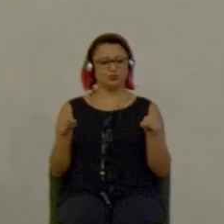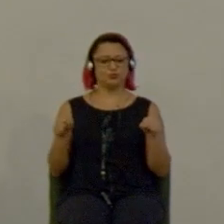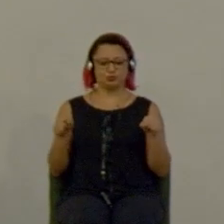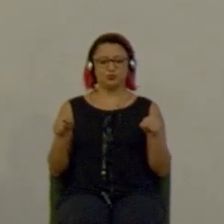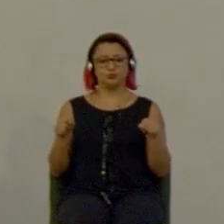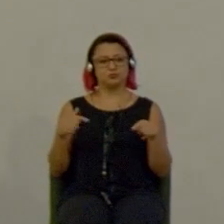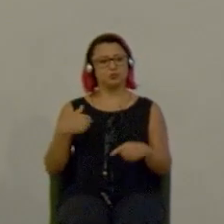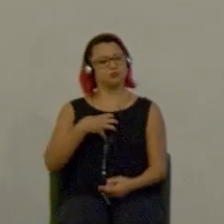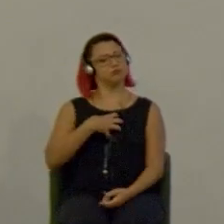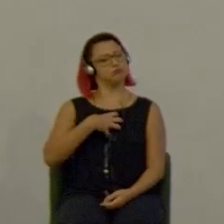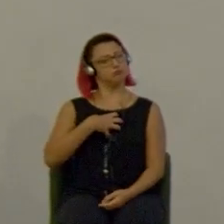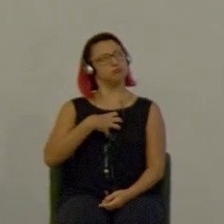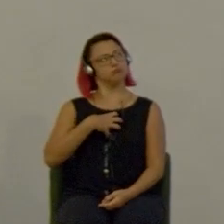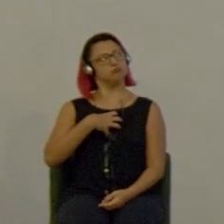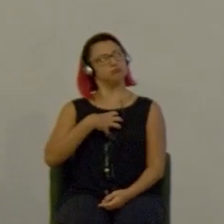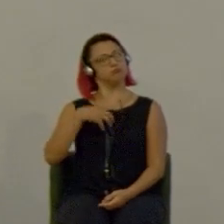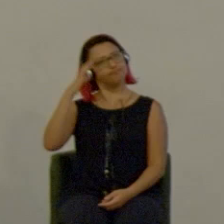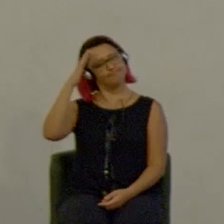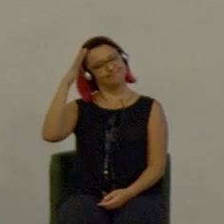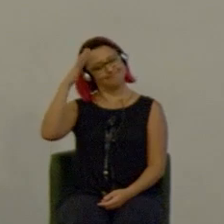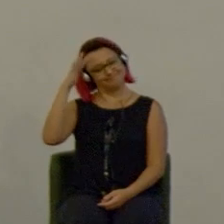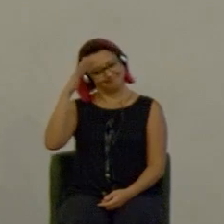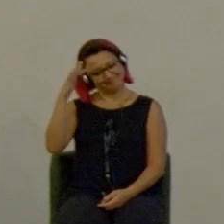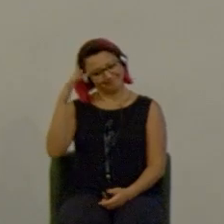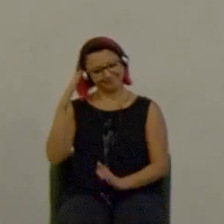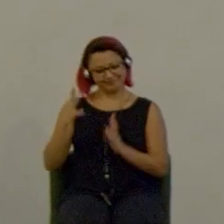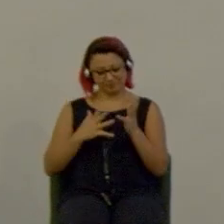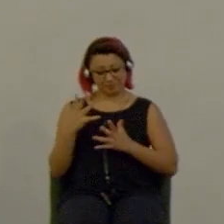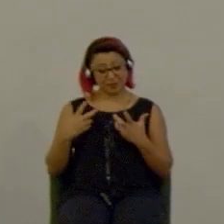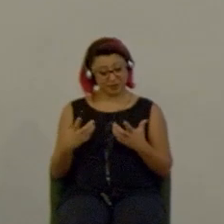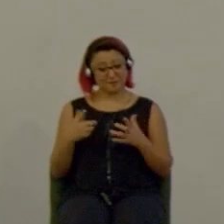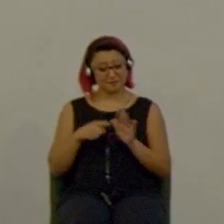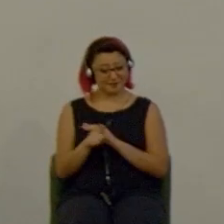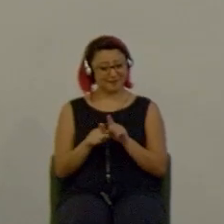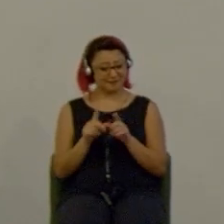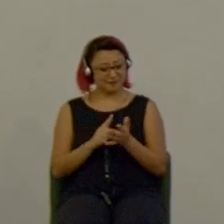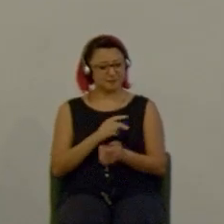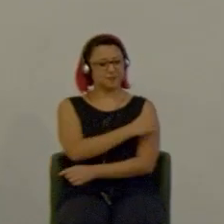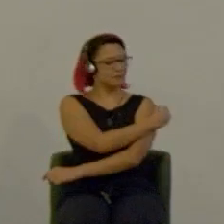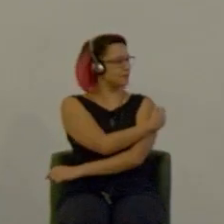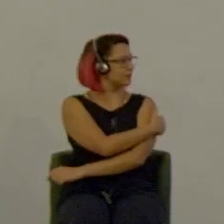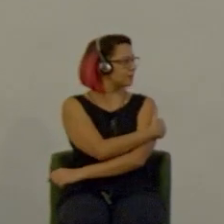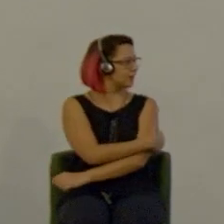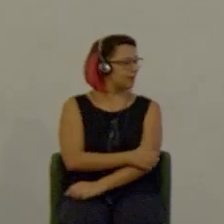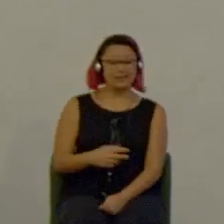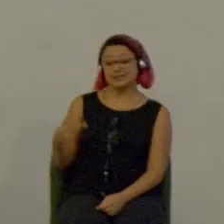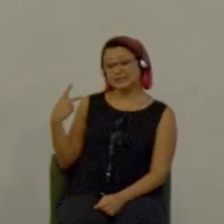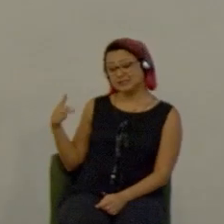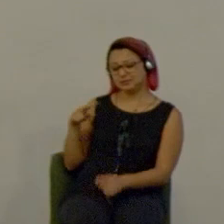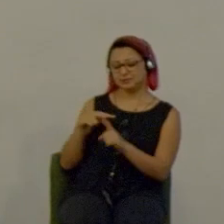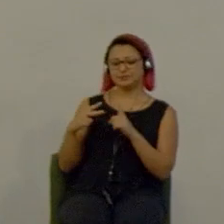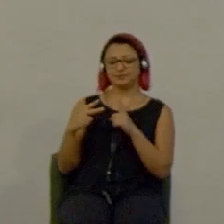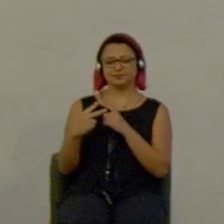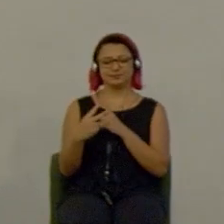poser la question de comment, à ton avis, les images qu'on produit, nous, et notamment toi, peuvent